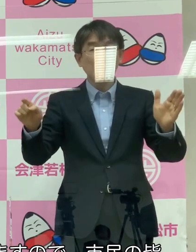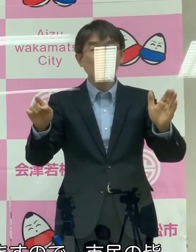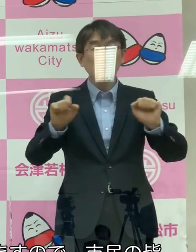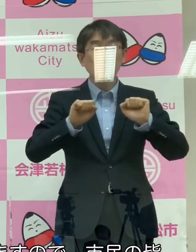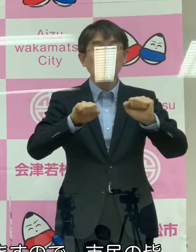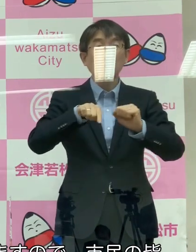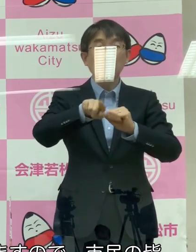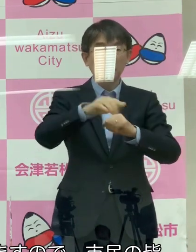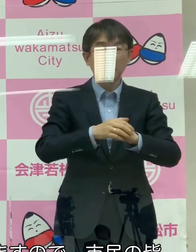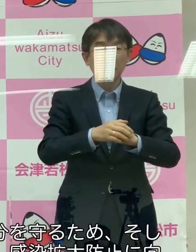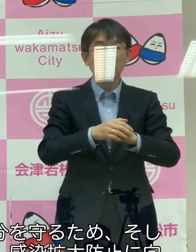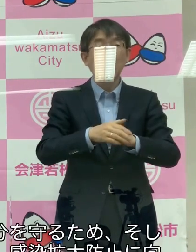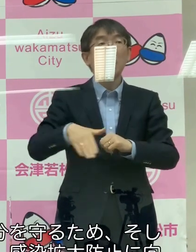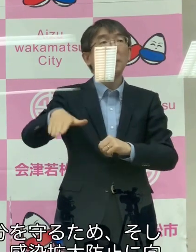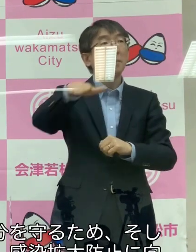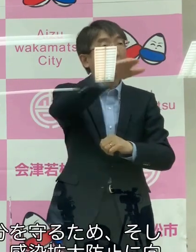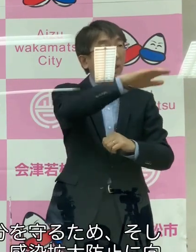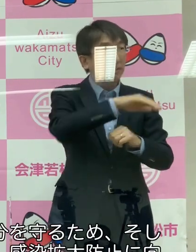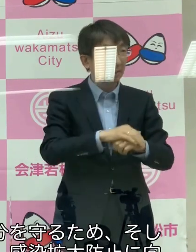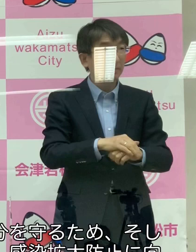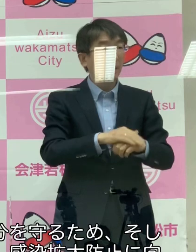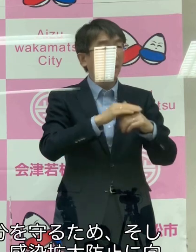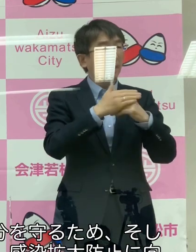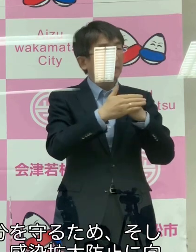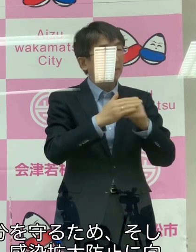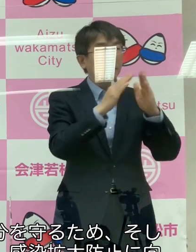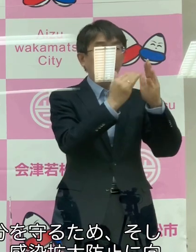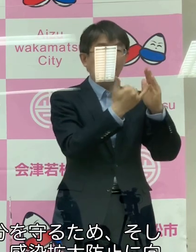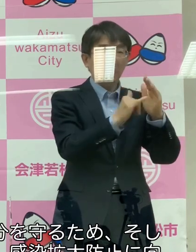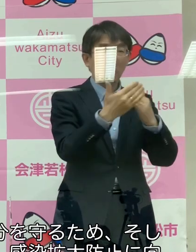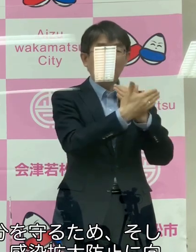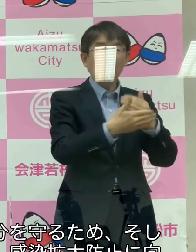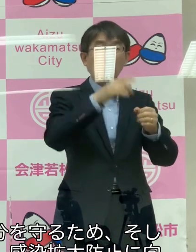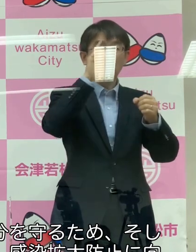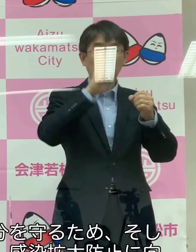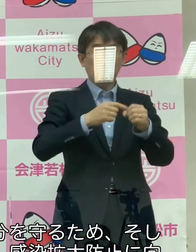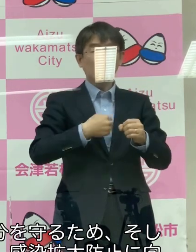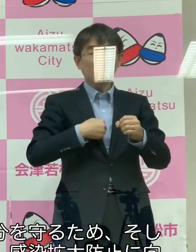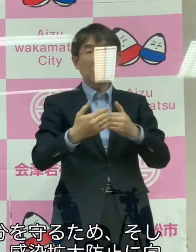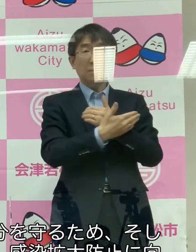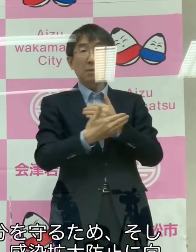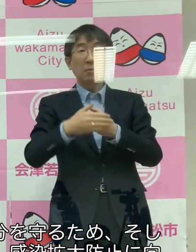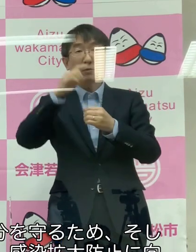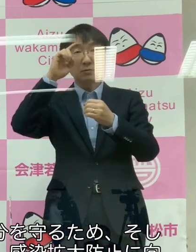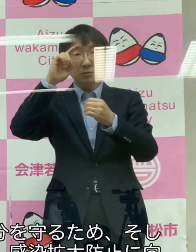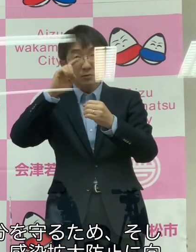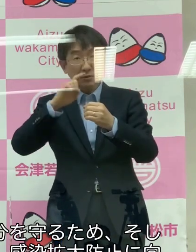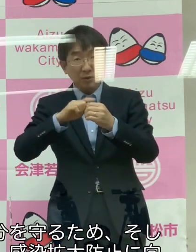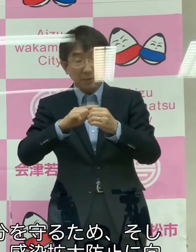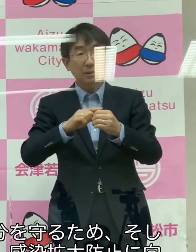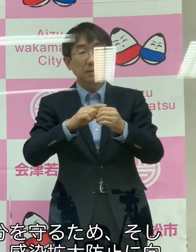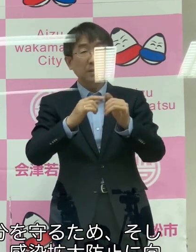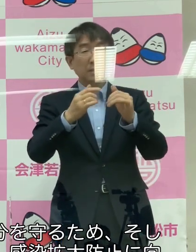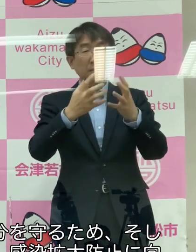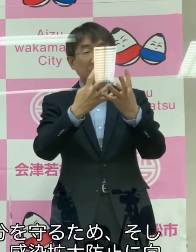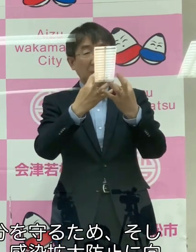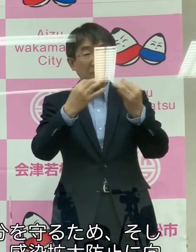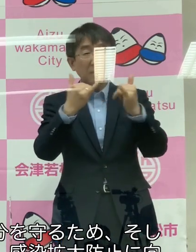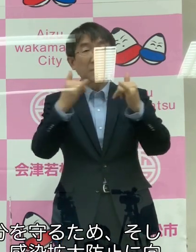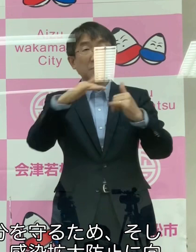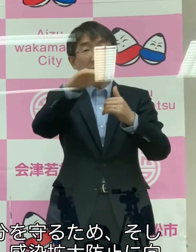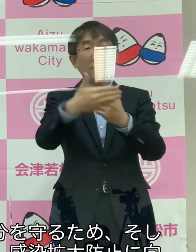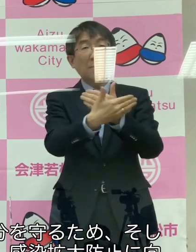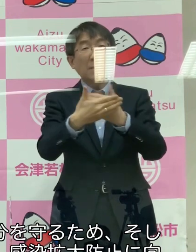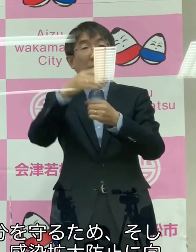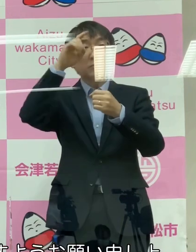民の皆様には大切な人を守るため、自分を守るため、そして多くの人を守るために感染拡